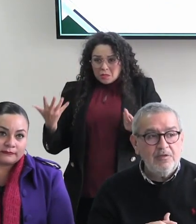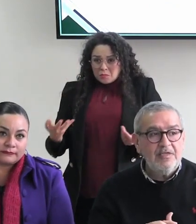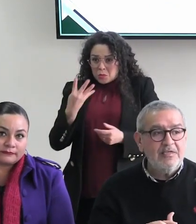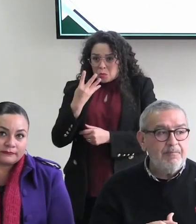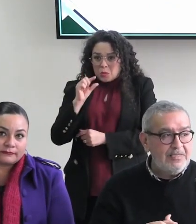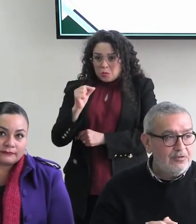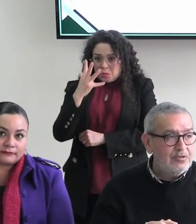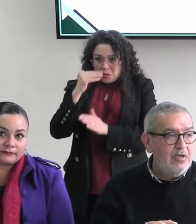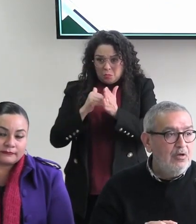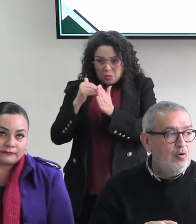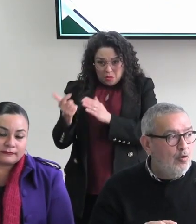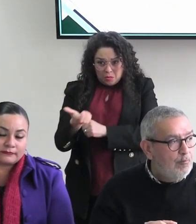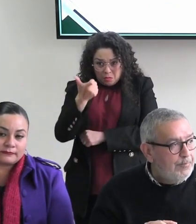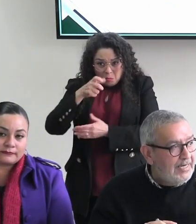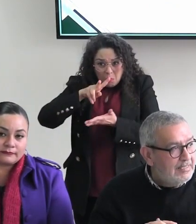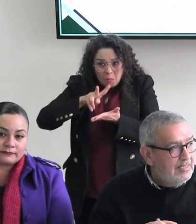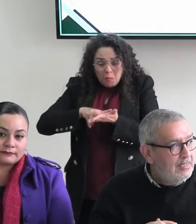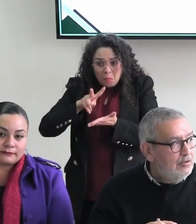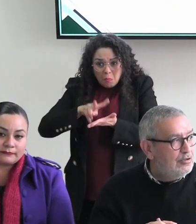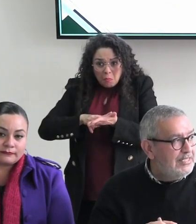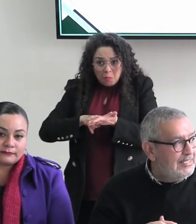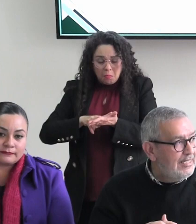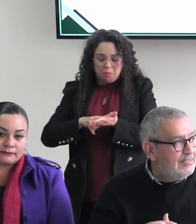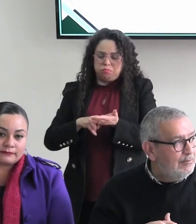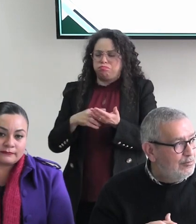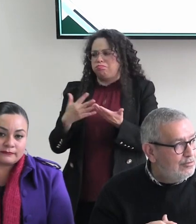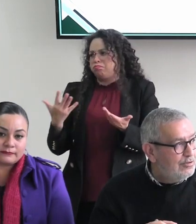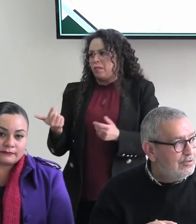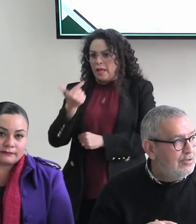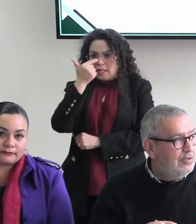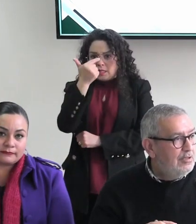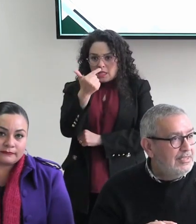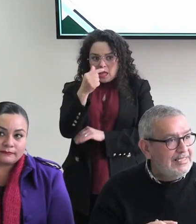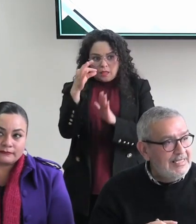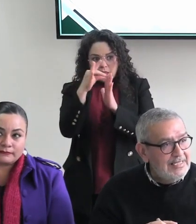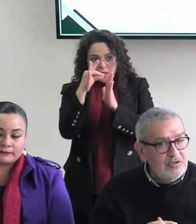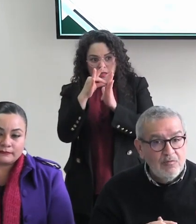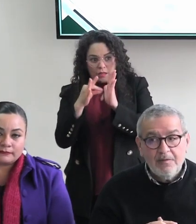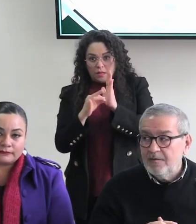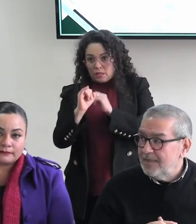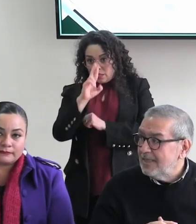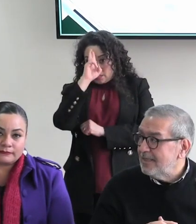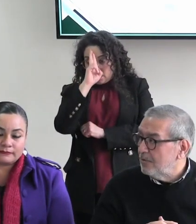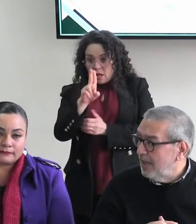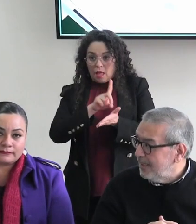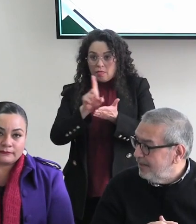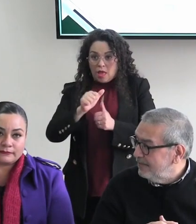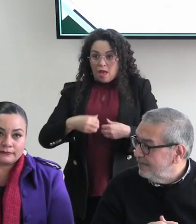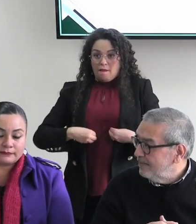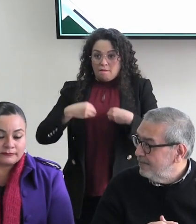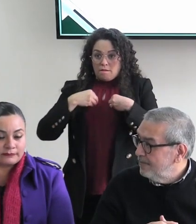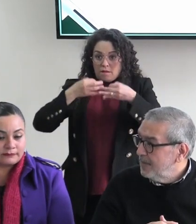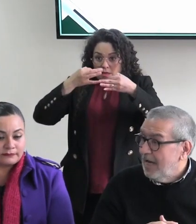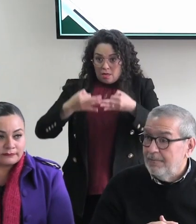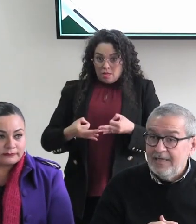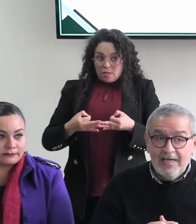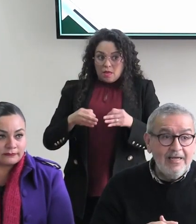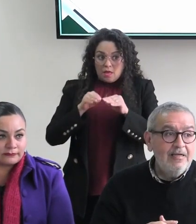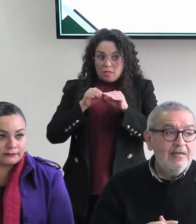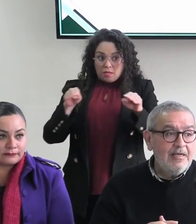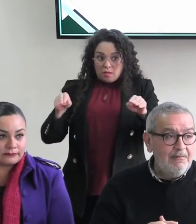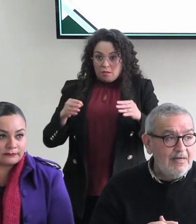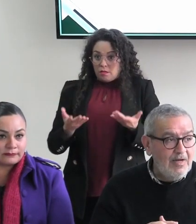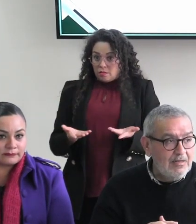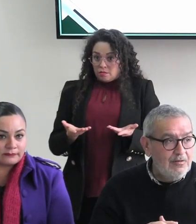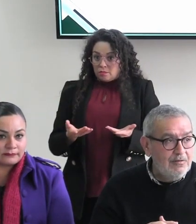4,5 millones de pesos, cumplen los 7 atributos del derecho a una vivienda adecuada.